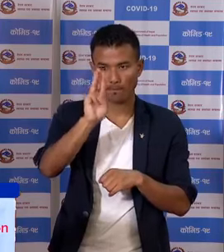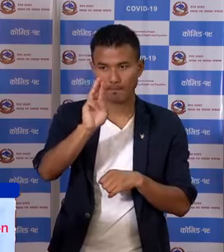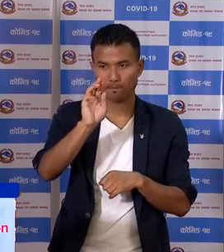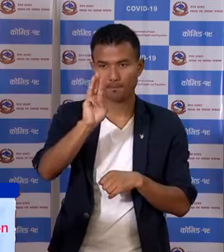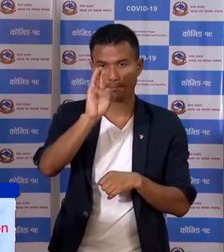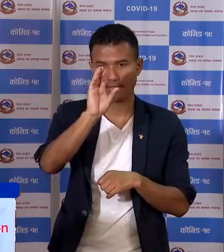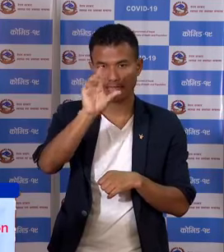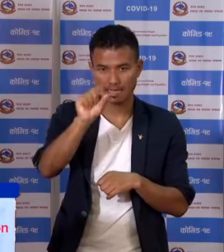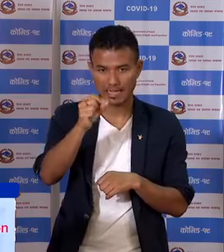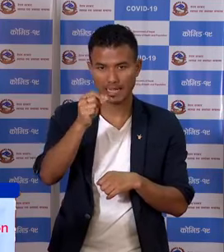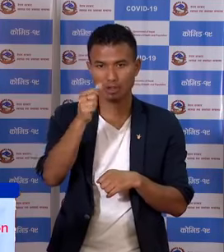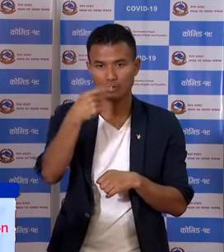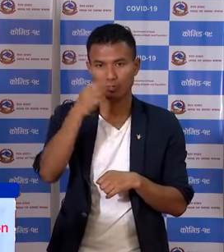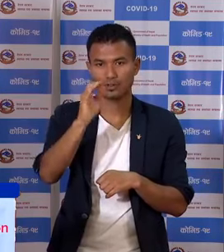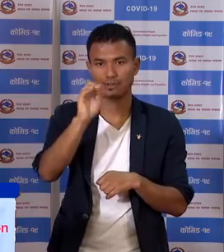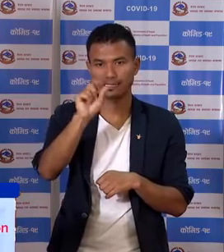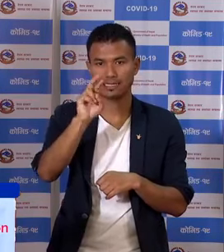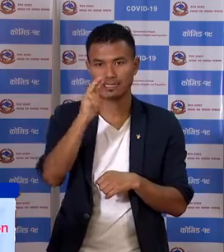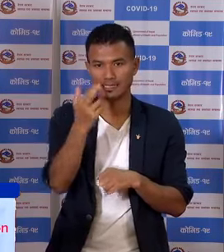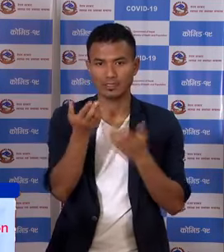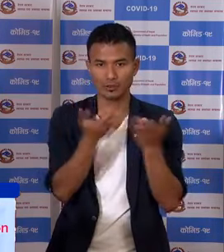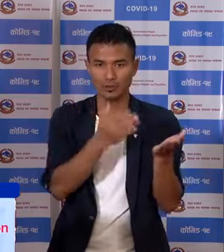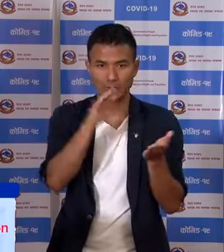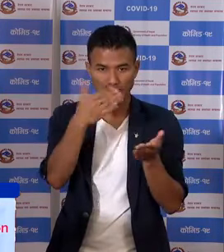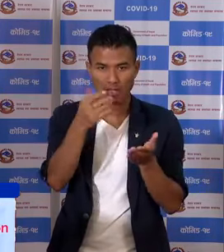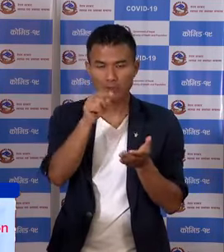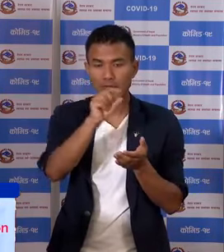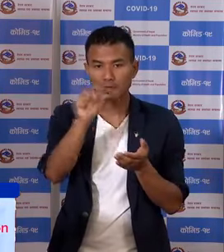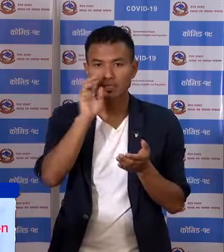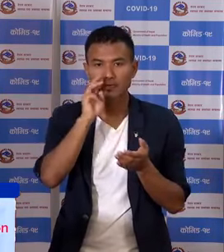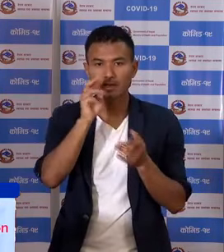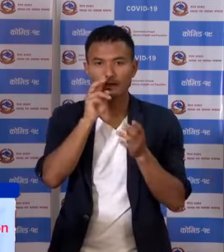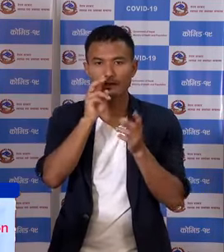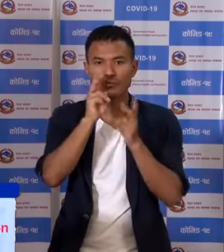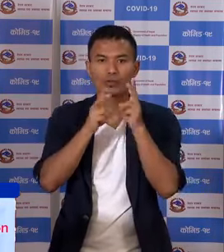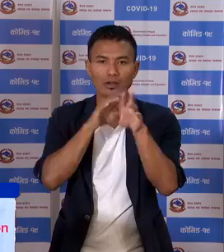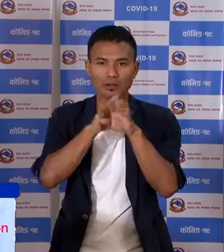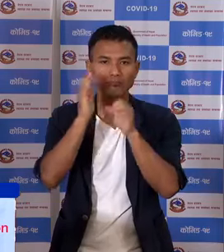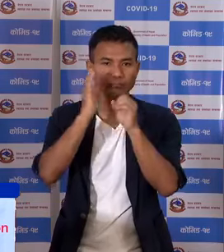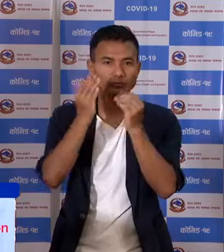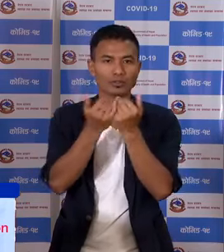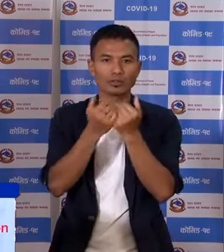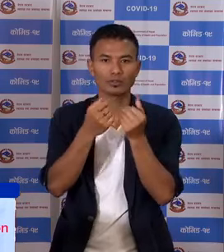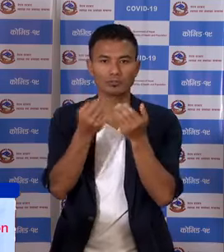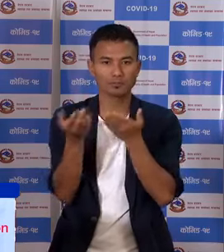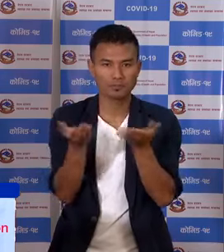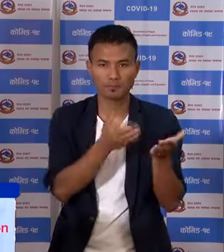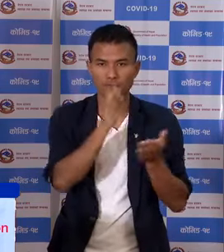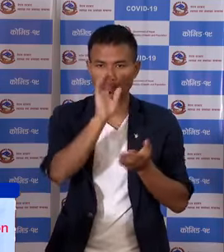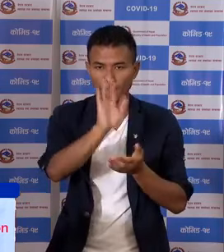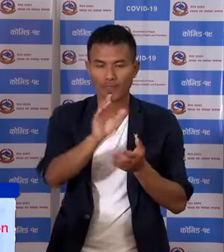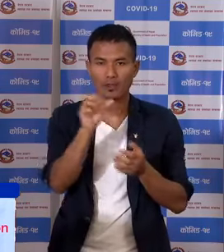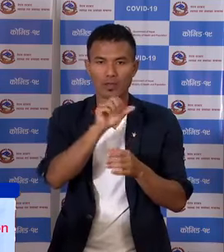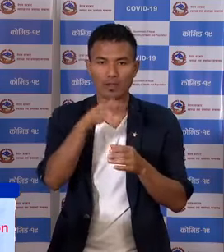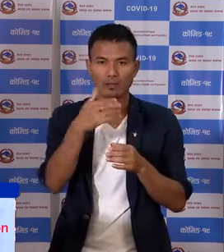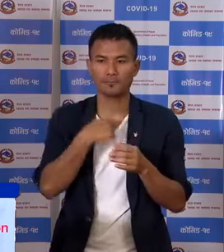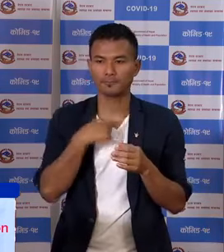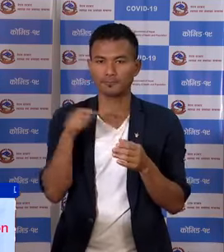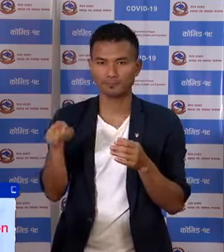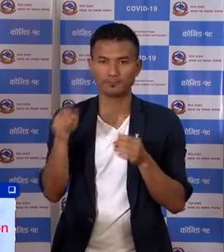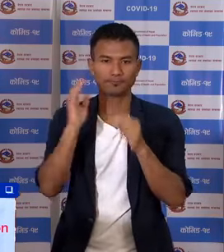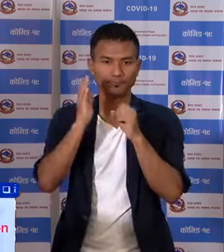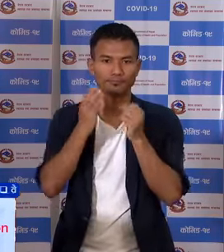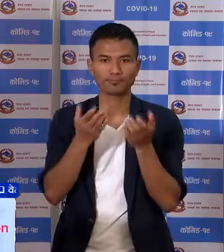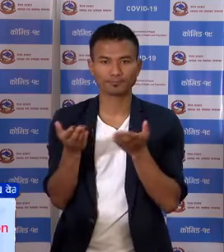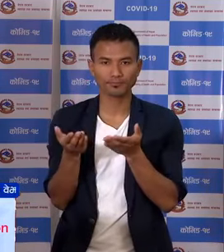जिवलाई यो सम्मन्द मा कुराहरू राखी दिना निम्टाए का छाँ वालाई मा